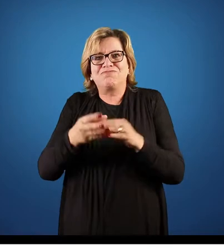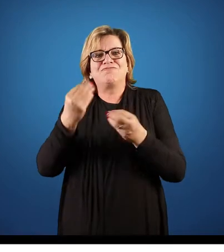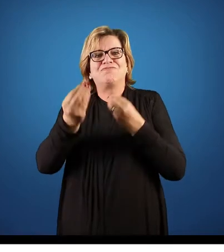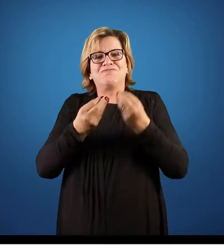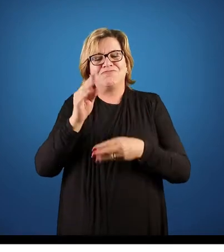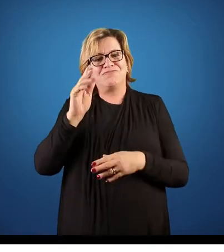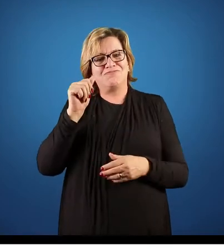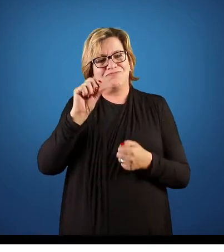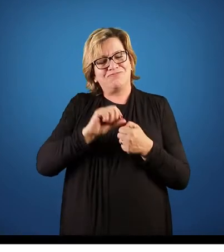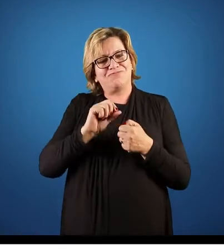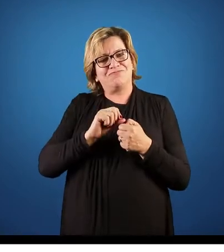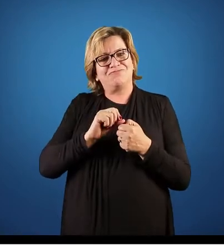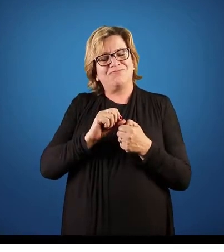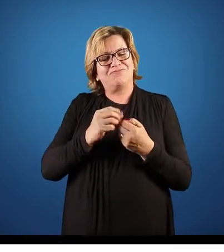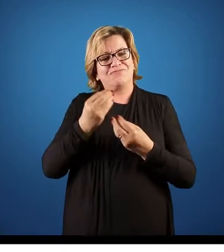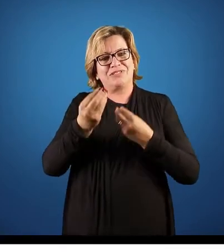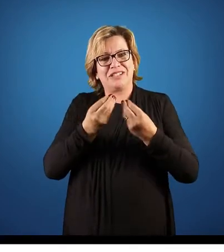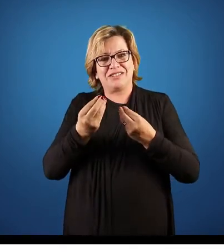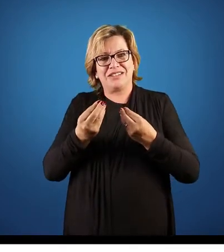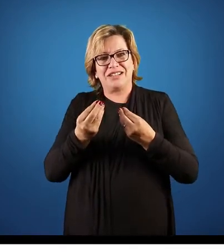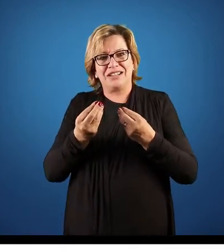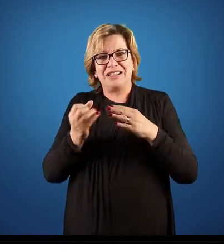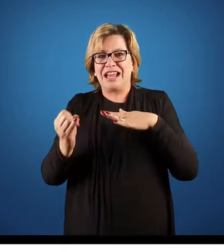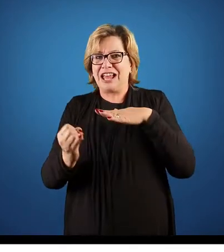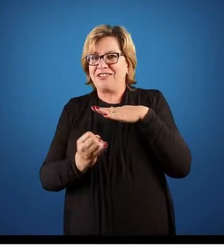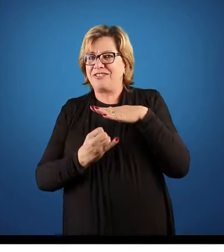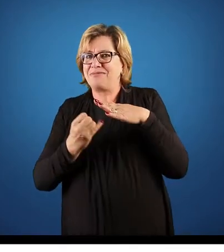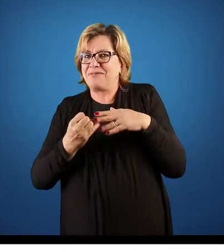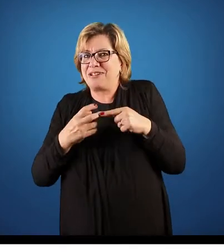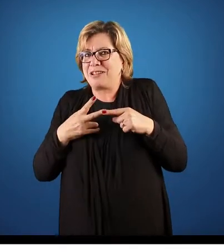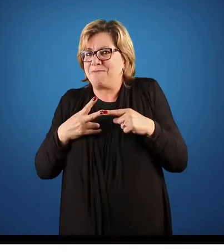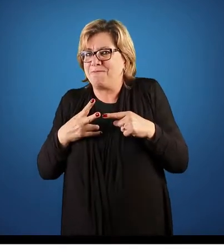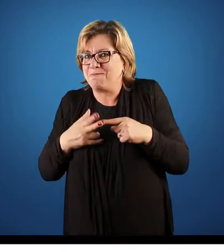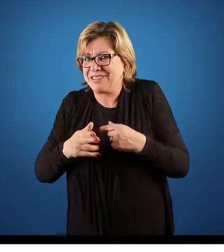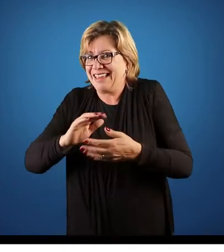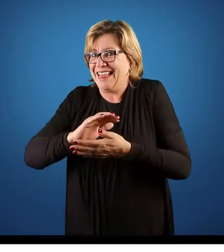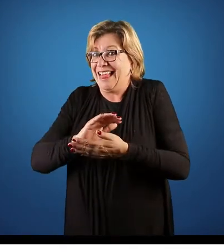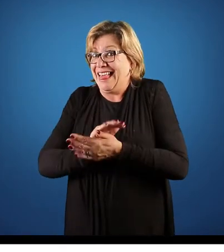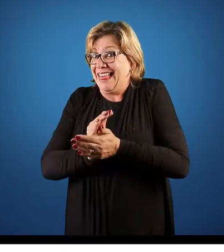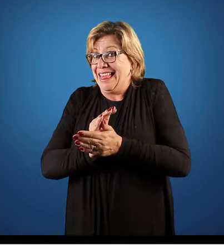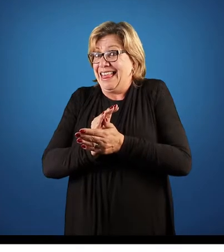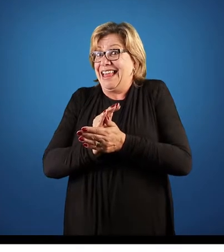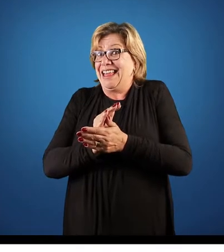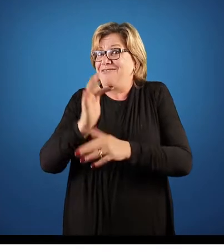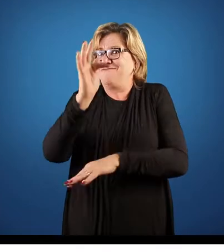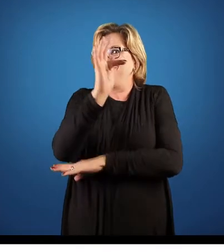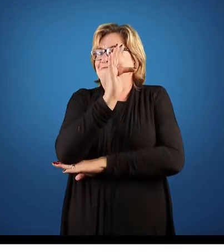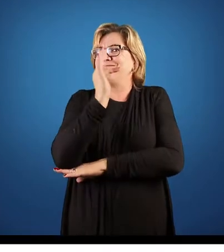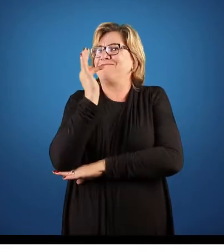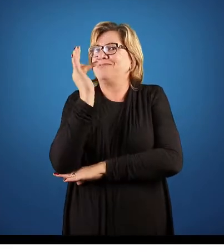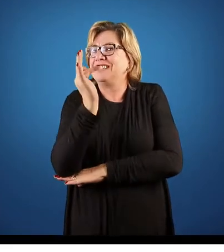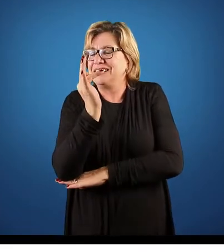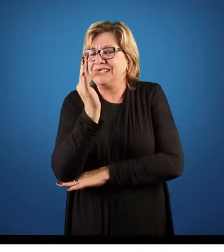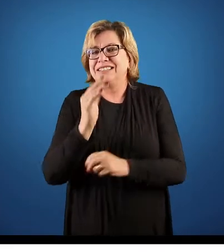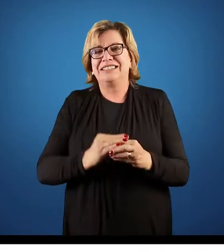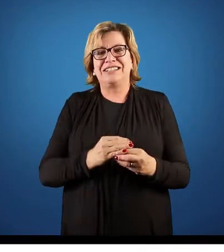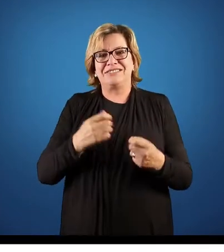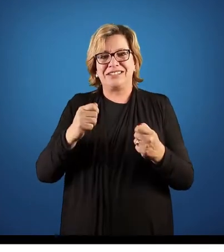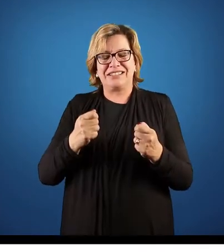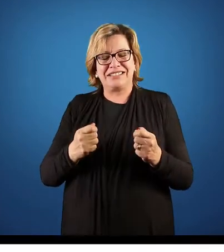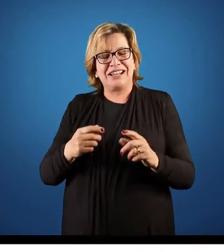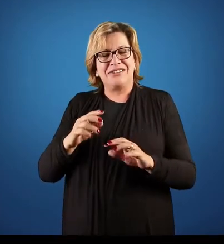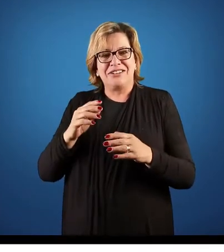nesse aspecto a organização informal está boicotando a própria organização nós temos que tomar cuidado com isso e fazer com que organiza os